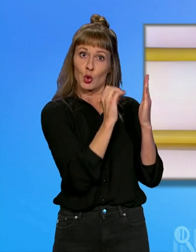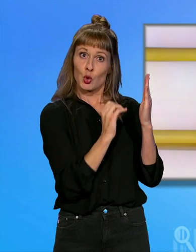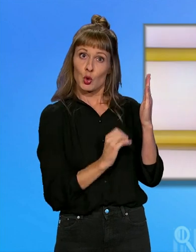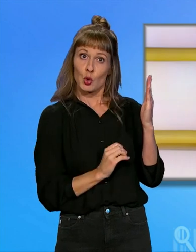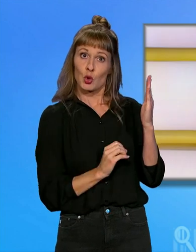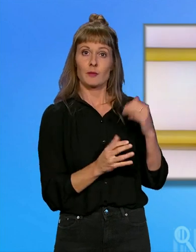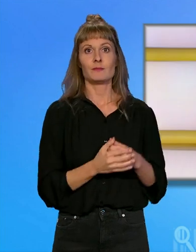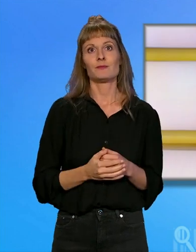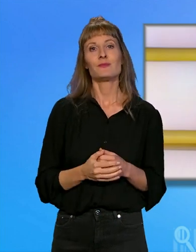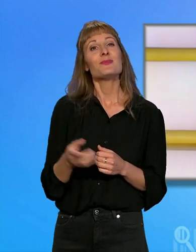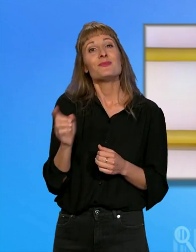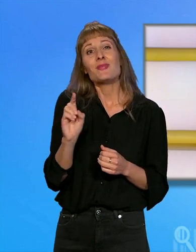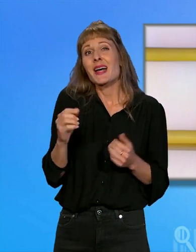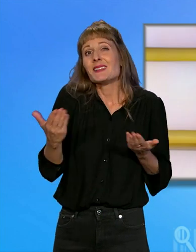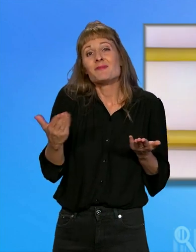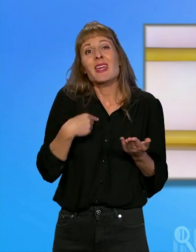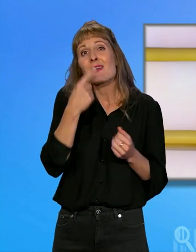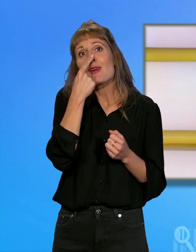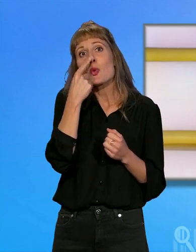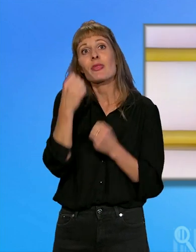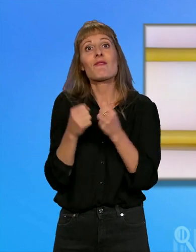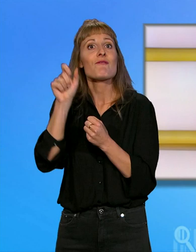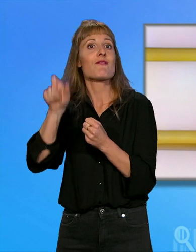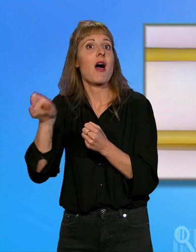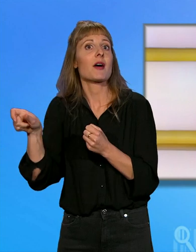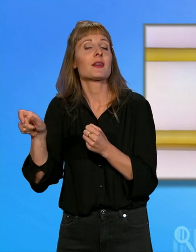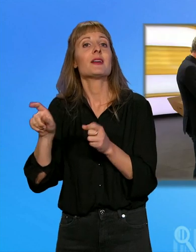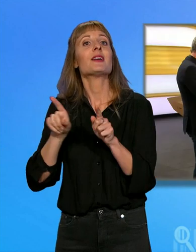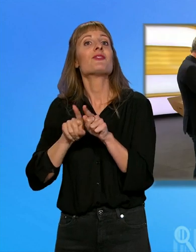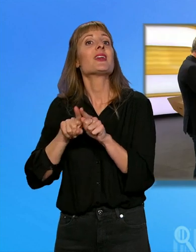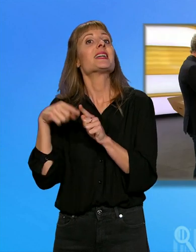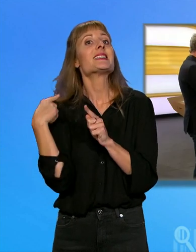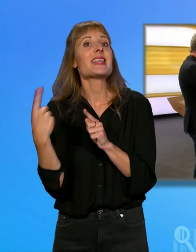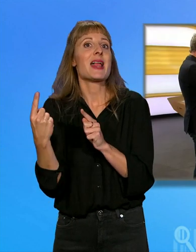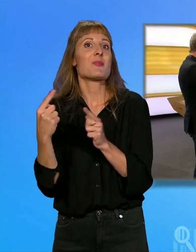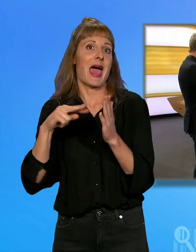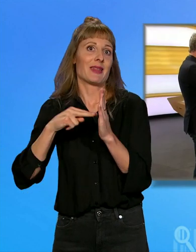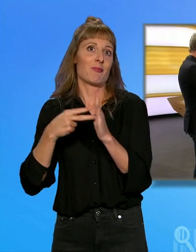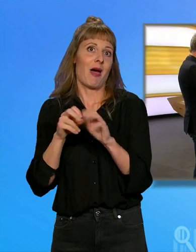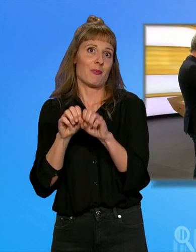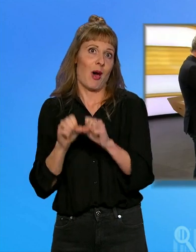die Pausen anders einplanen in ihrem Tag und das gut, nicht also, über das. Wir finden uns über nicht in diesem Punkt. Aber